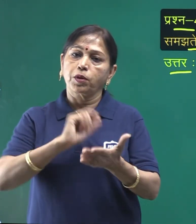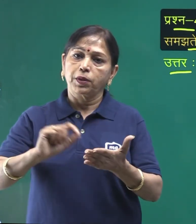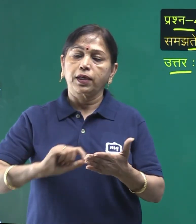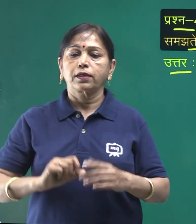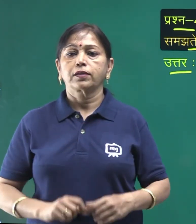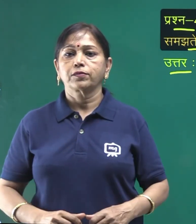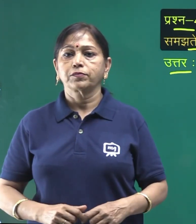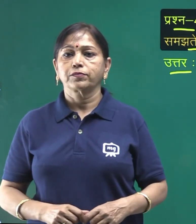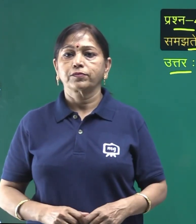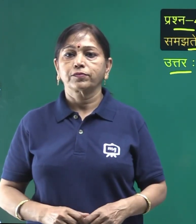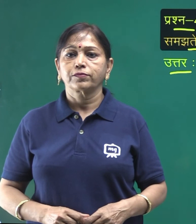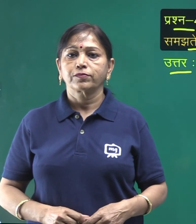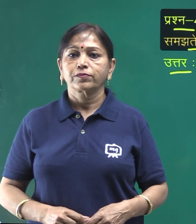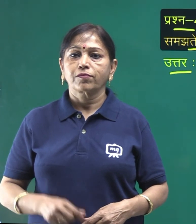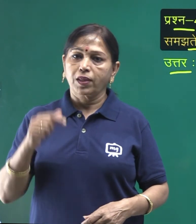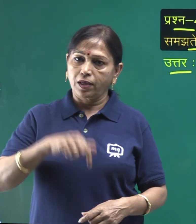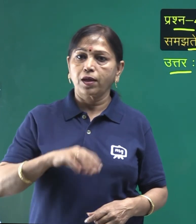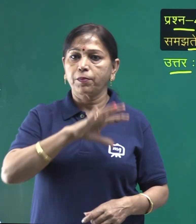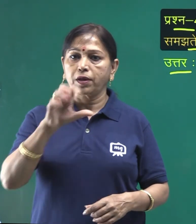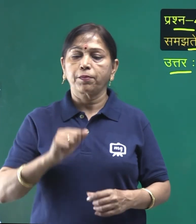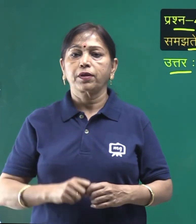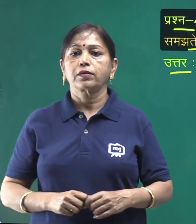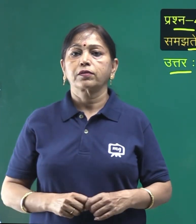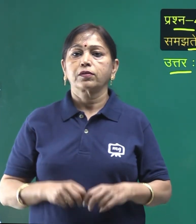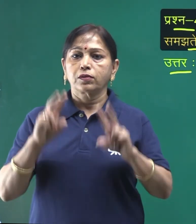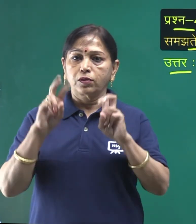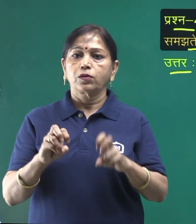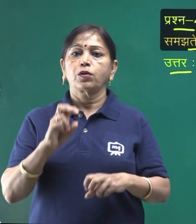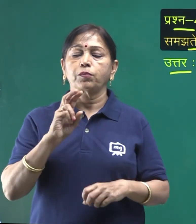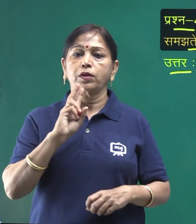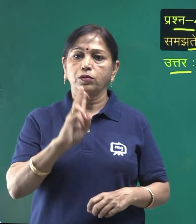लिखेंगे। यहाँ पर हमारा ये